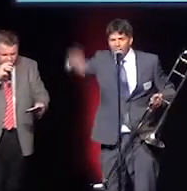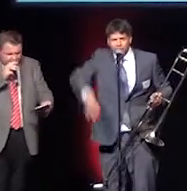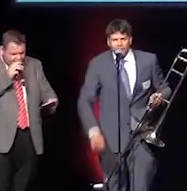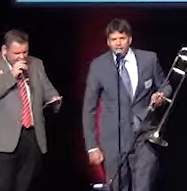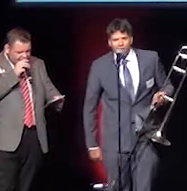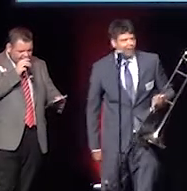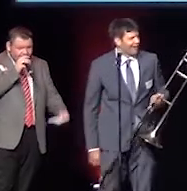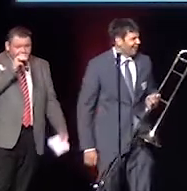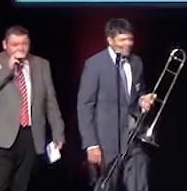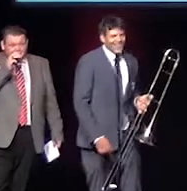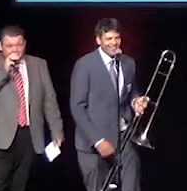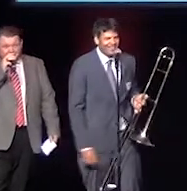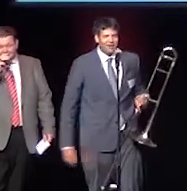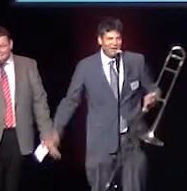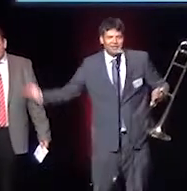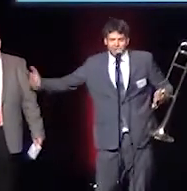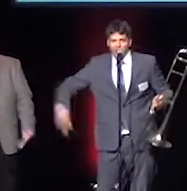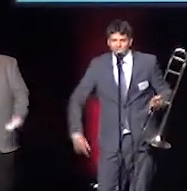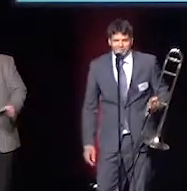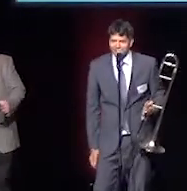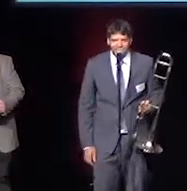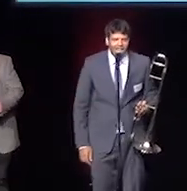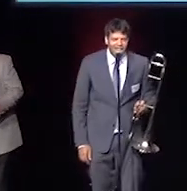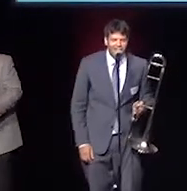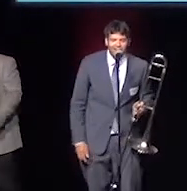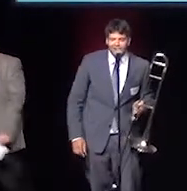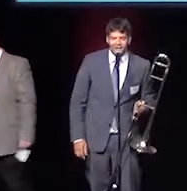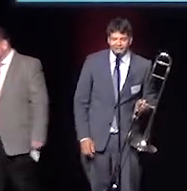Schornsteinfeger, im Streit mit dem